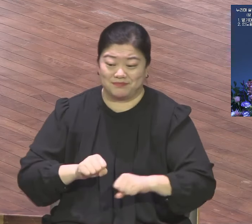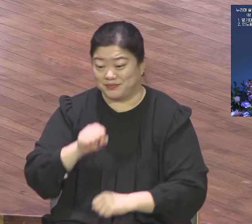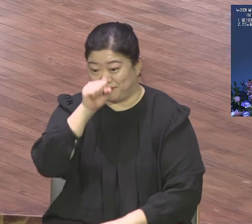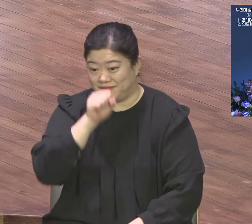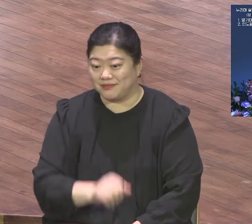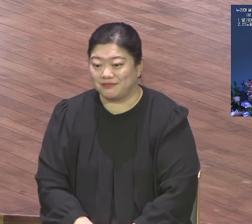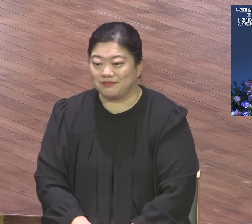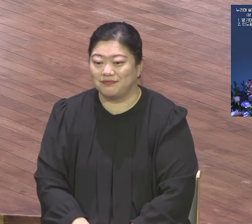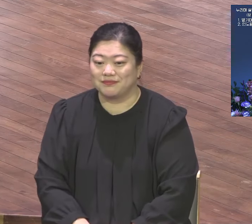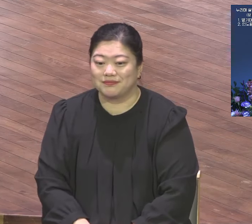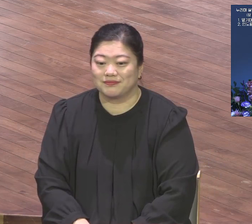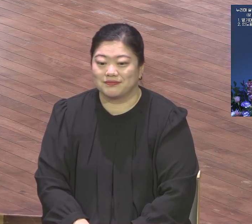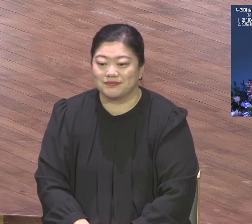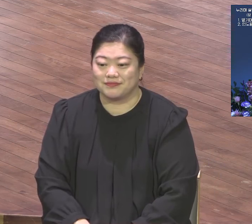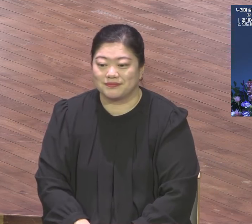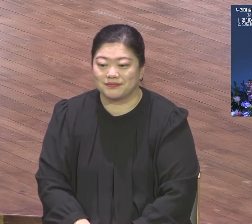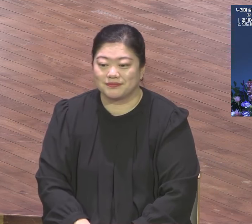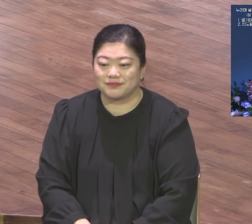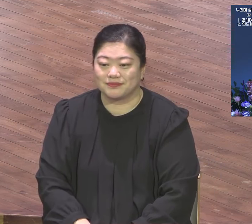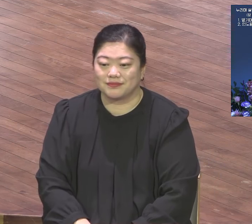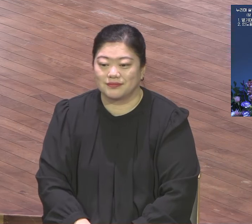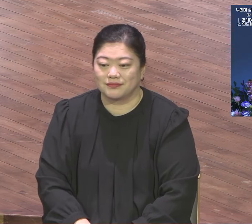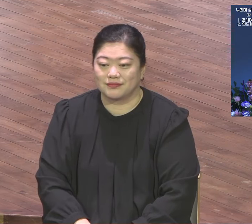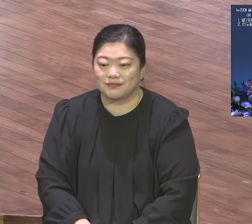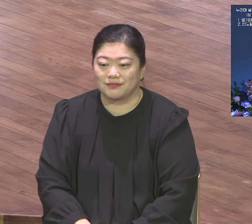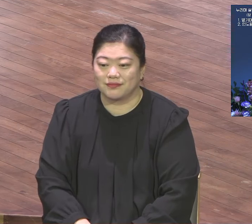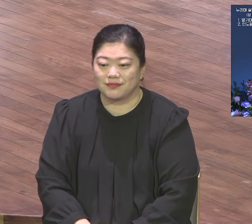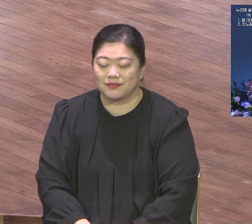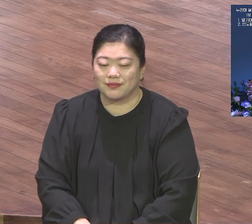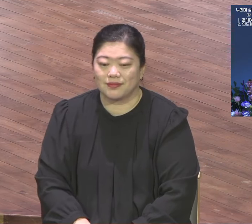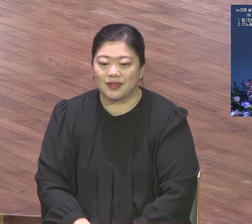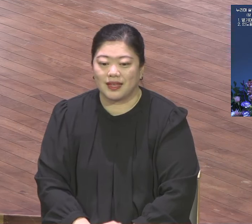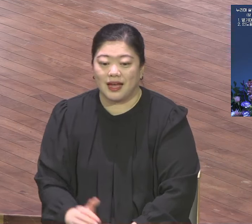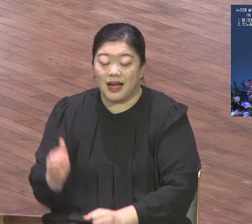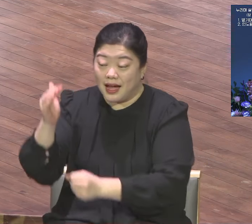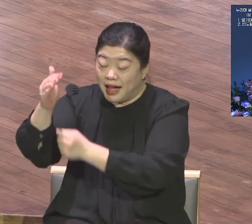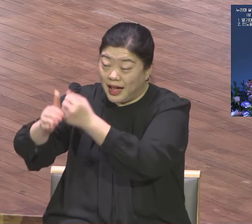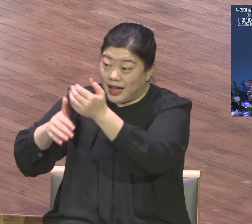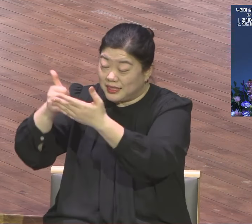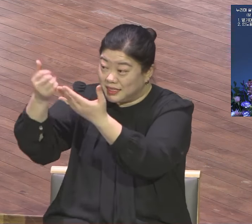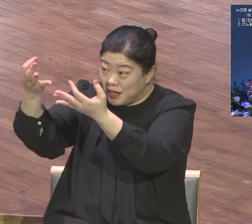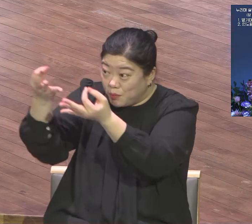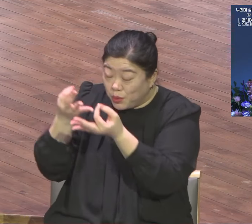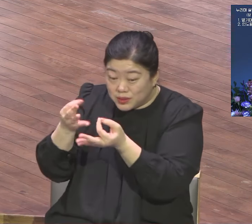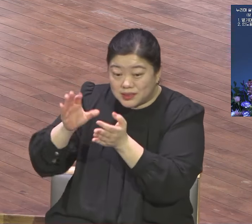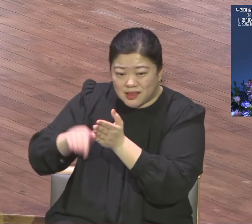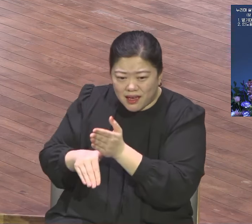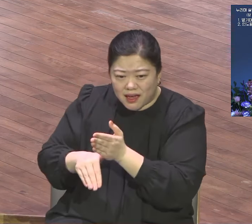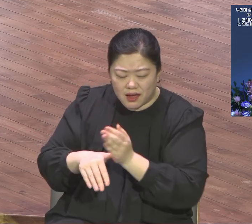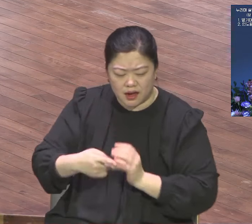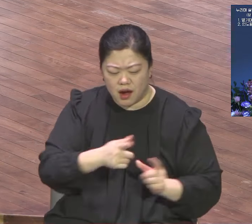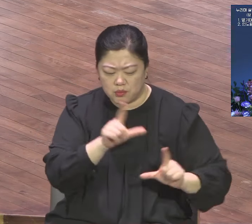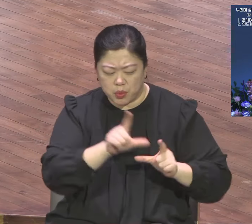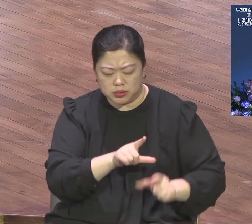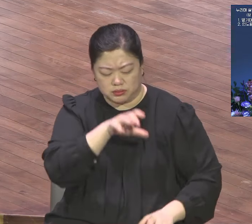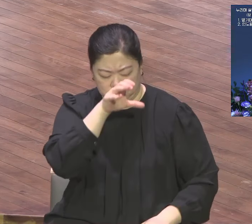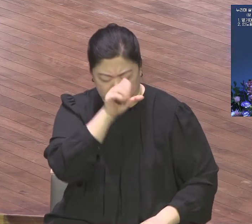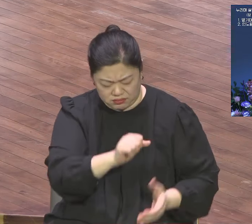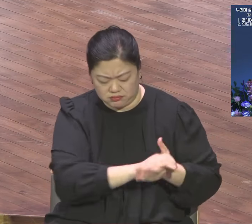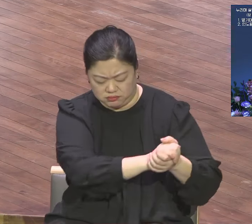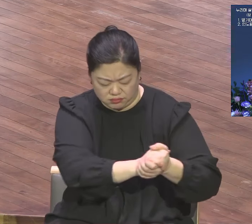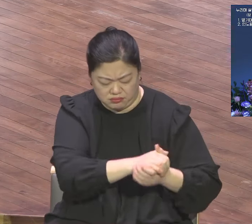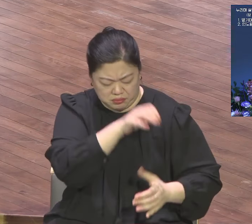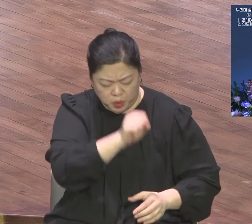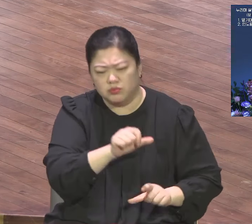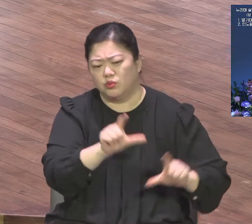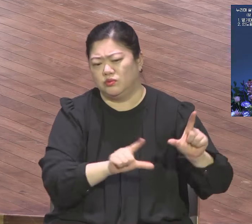하나님 앞에서 선한 동기. 그런데 하나님께서 그 계획을 변경했다. 다윗이 너무 많이 피를